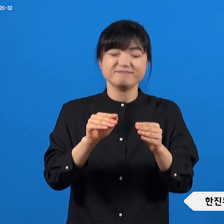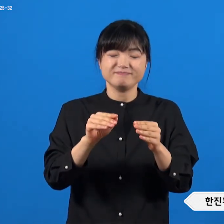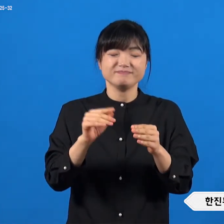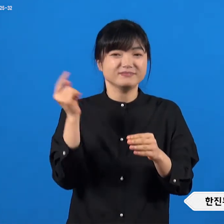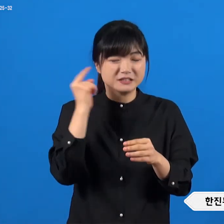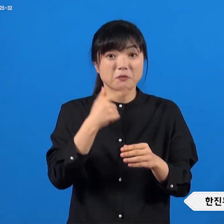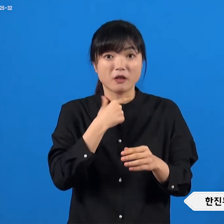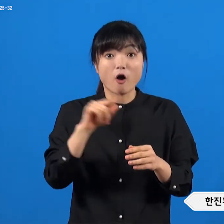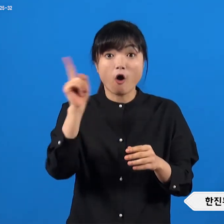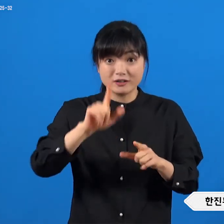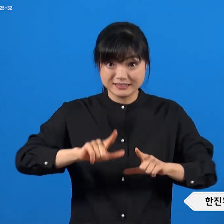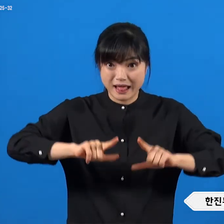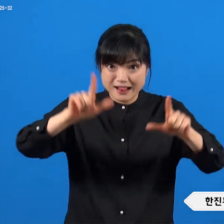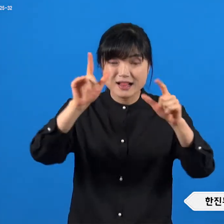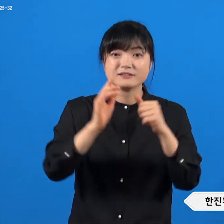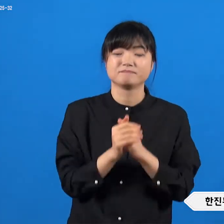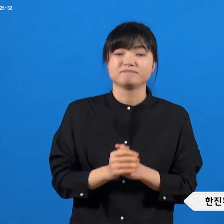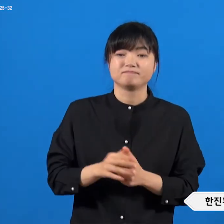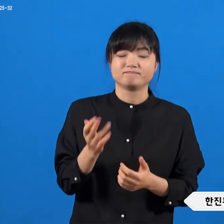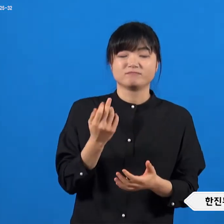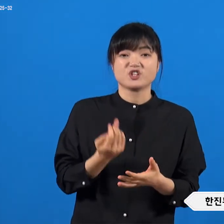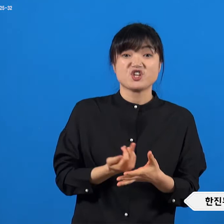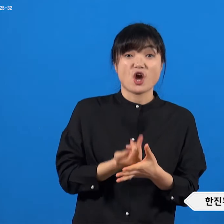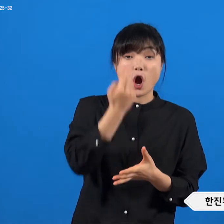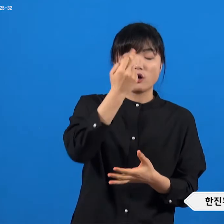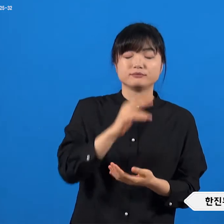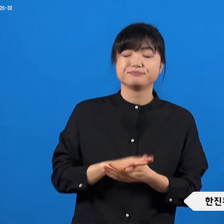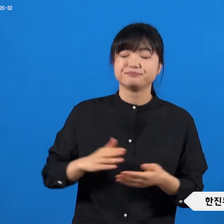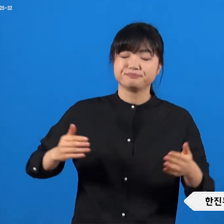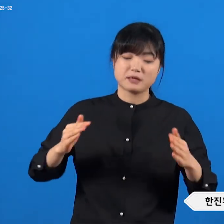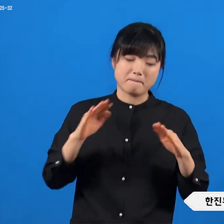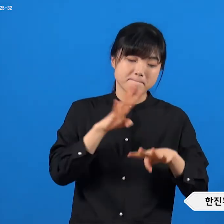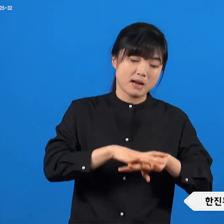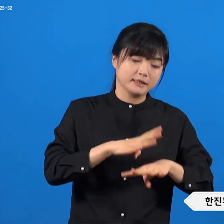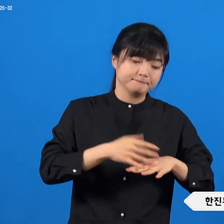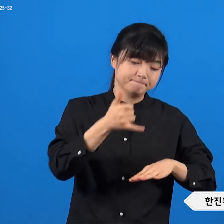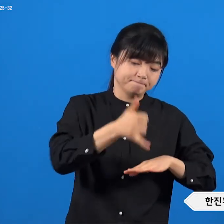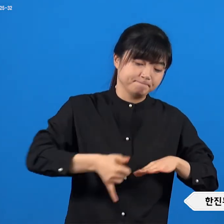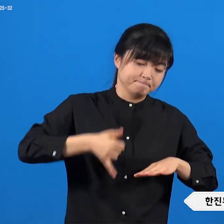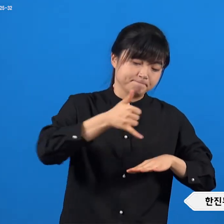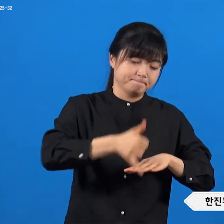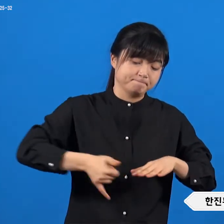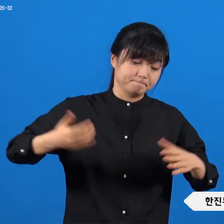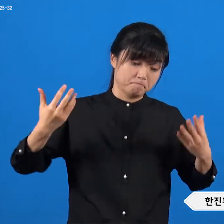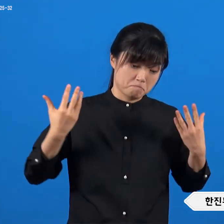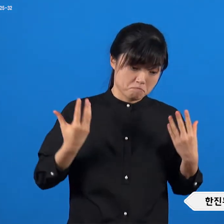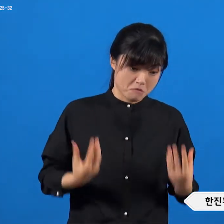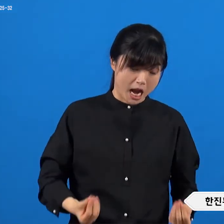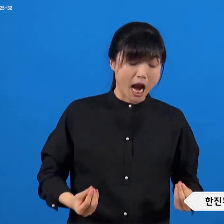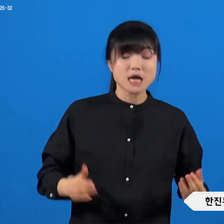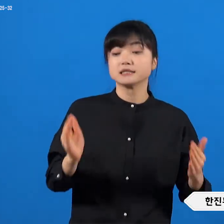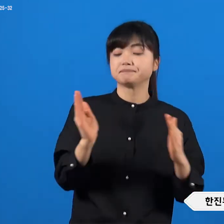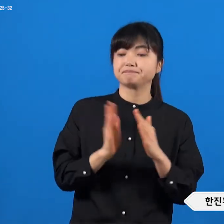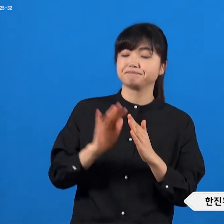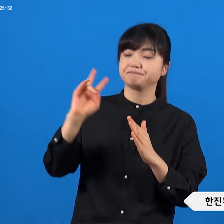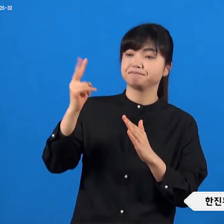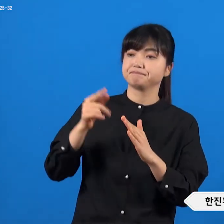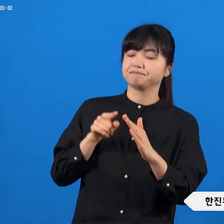보겠습니다. 어느 날 이 형이 밭에서 일을 하다가 다 마치고 집으로